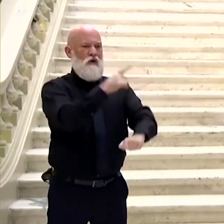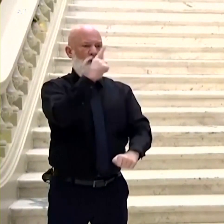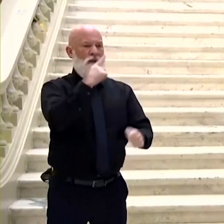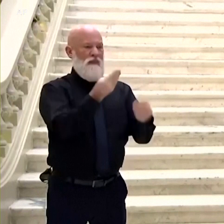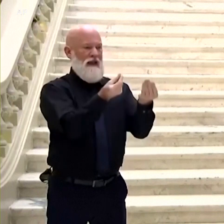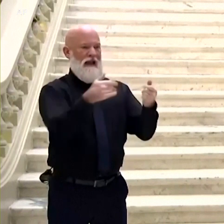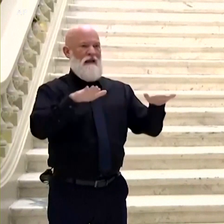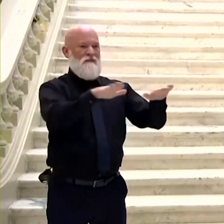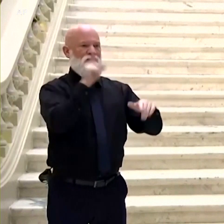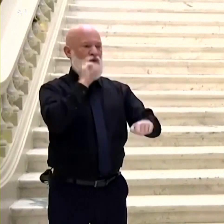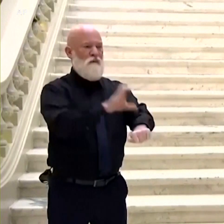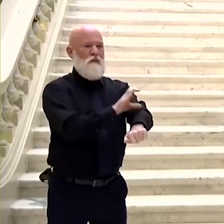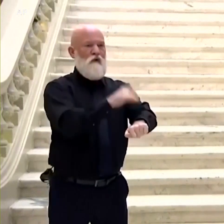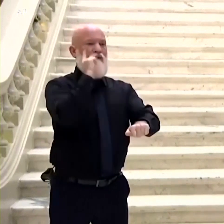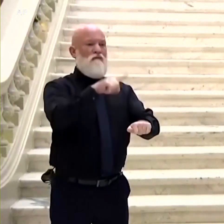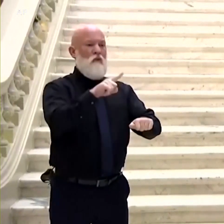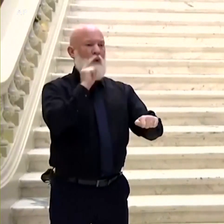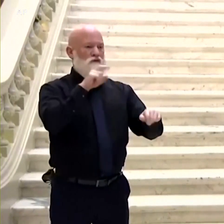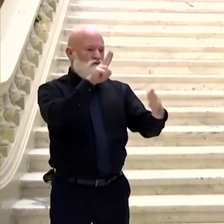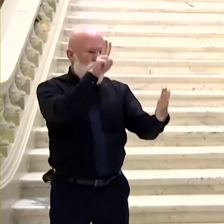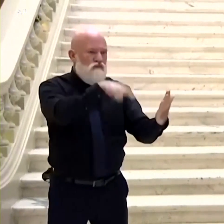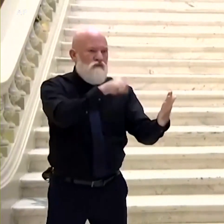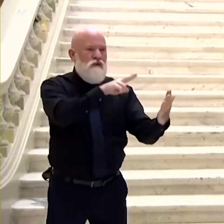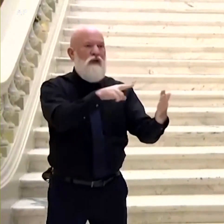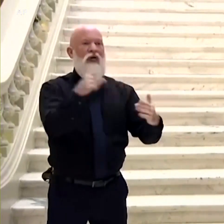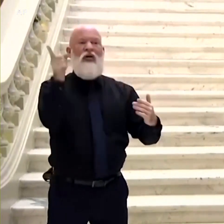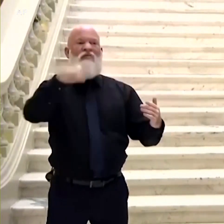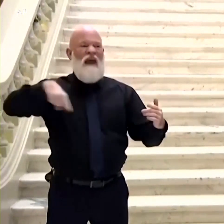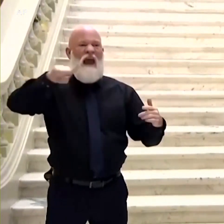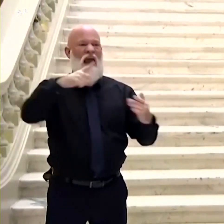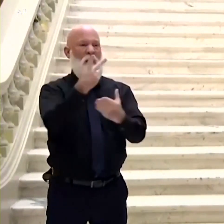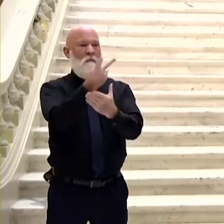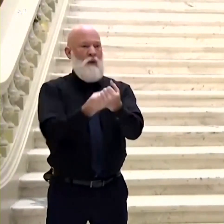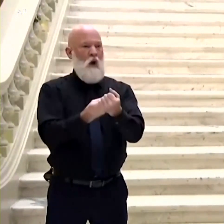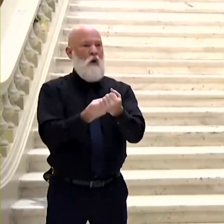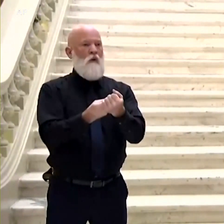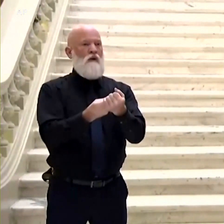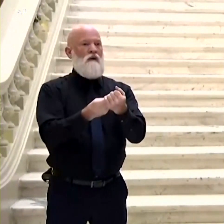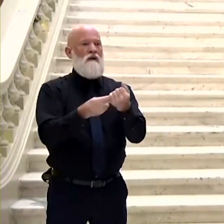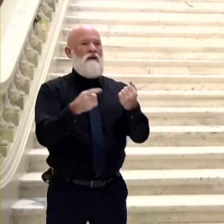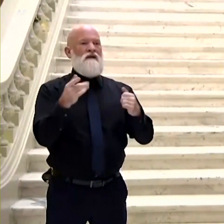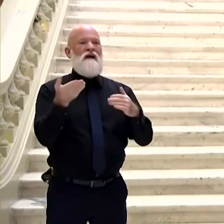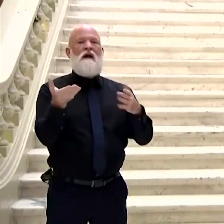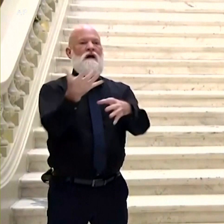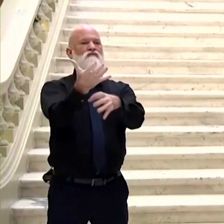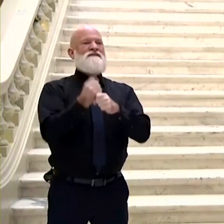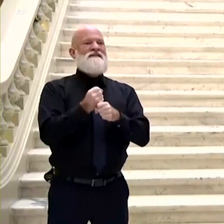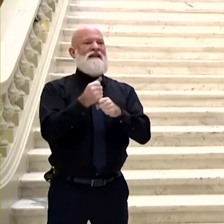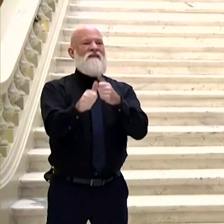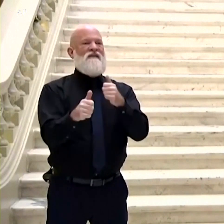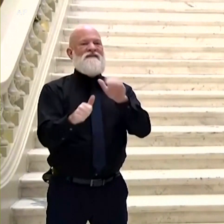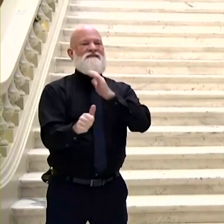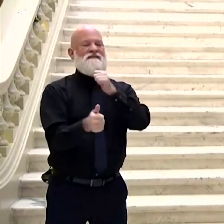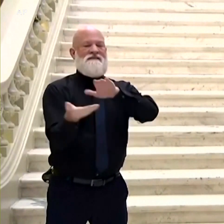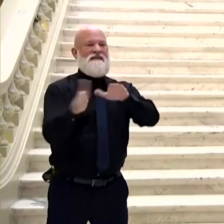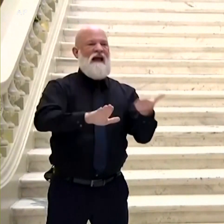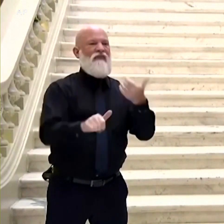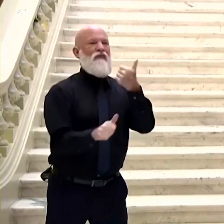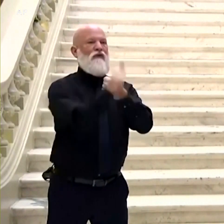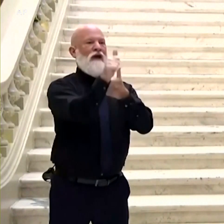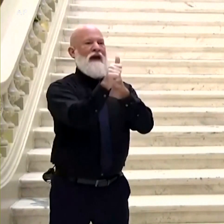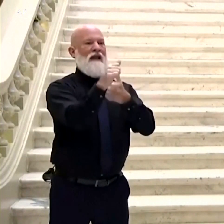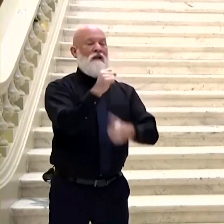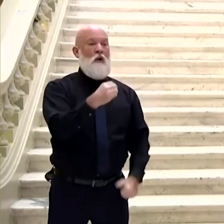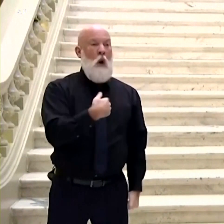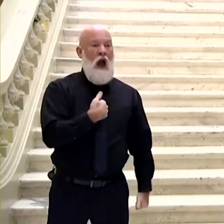comté pour qu'il puisse être lu. Il faut que ça s'arrête, monsieur le président. Vous n'avez pas condamné ces actions ou ce langage. Messieurs les